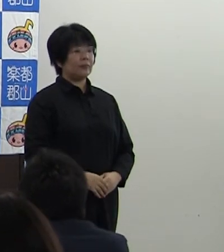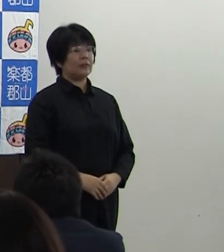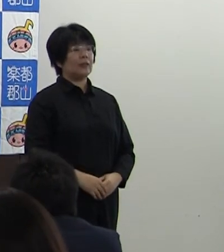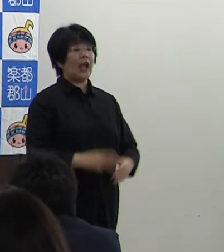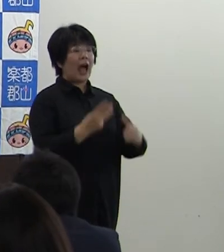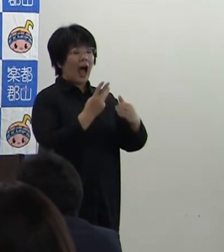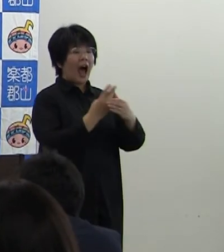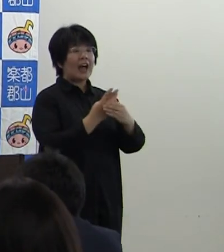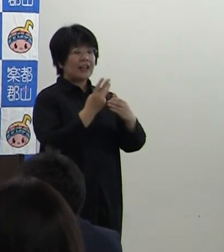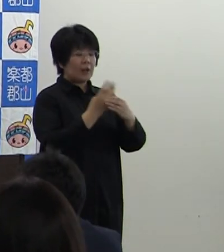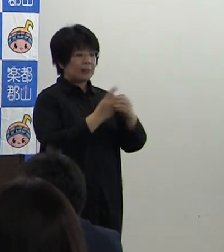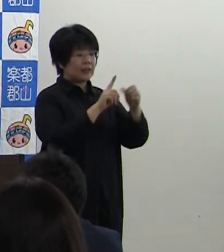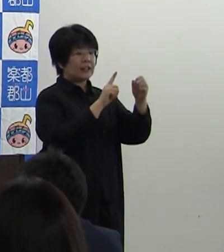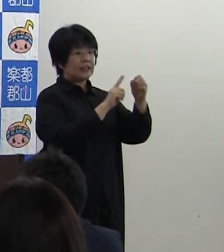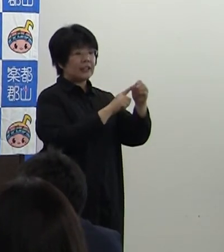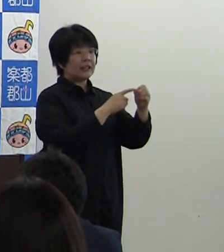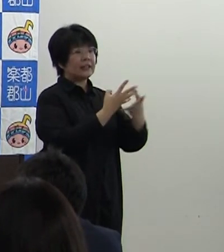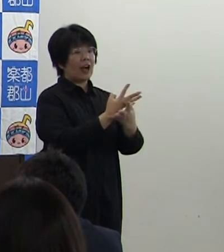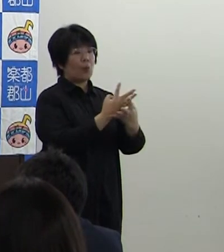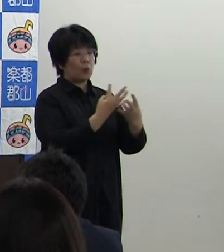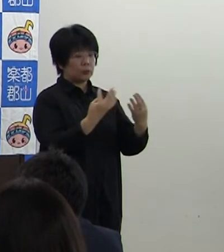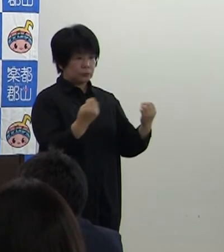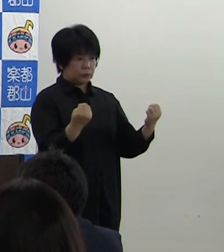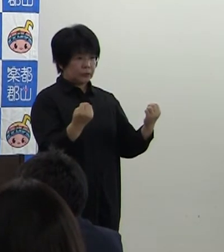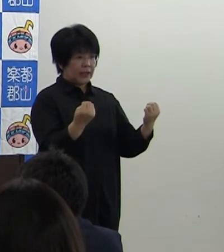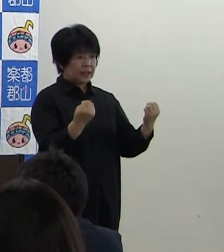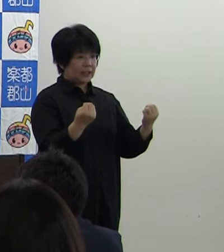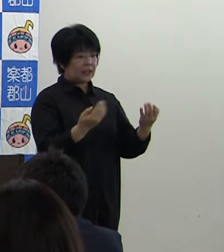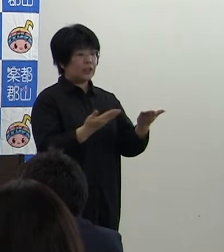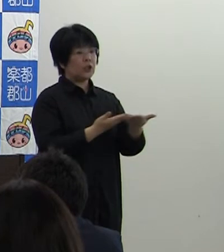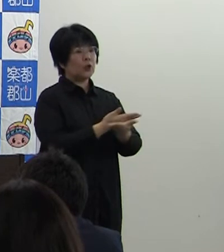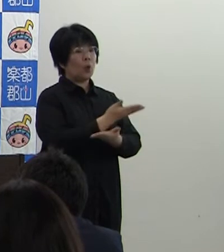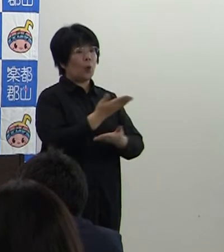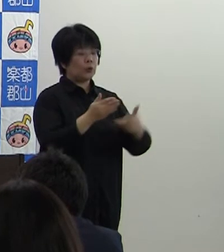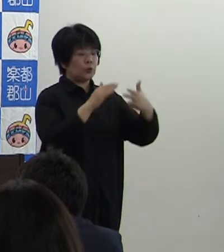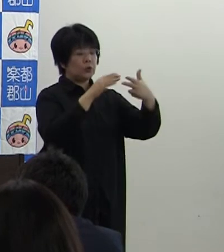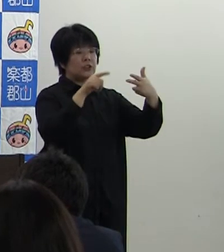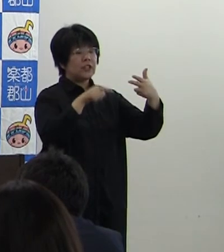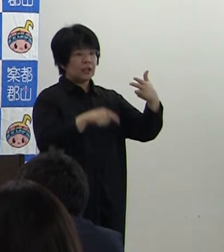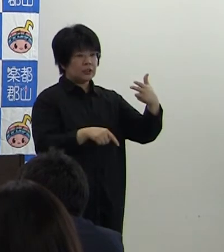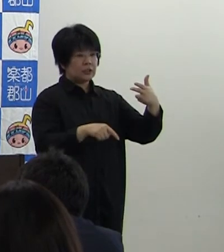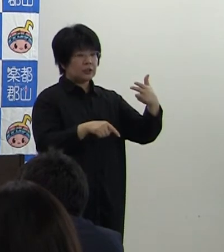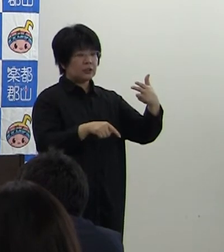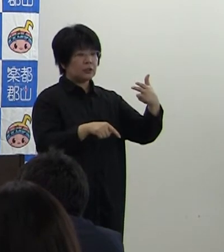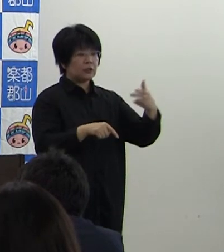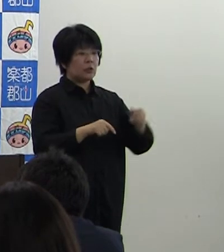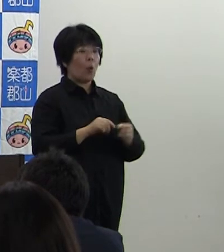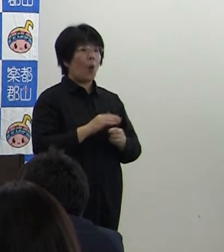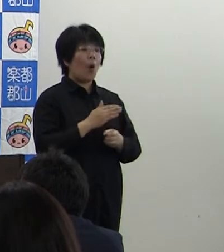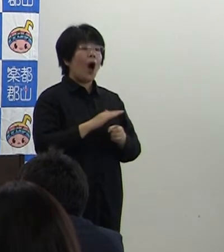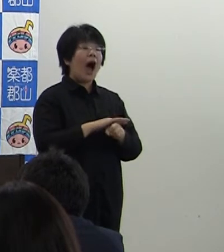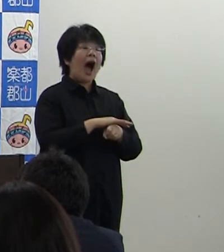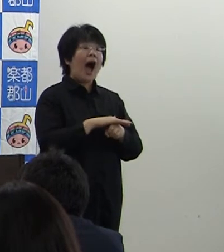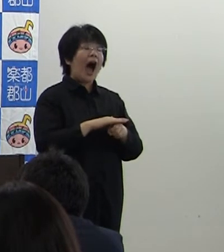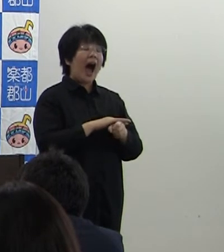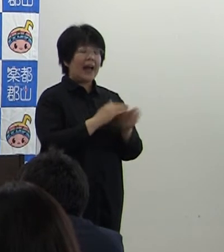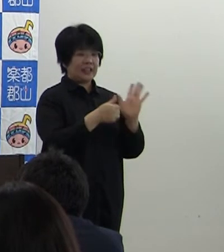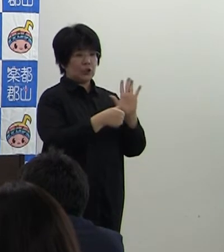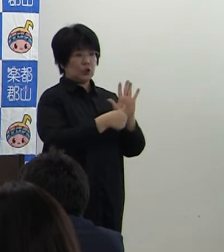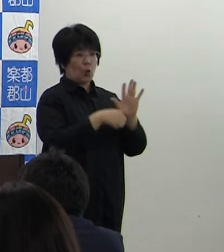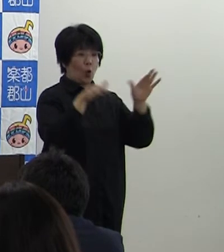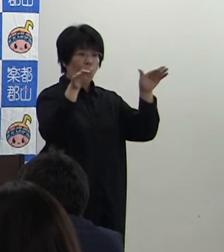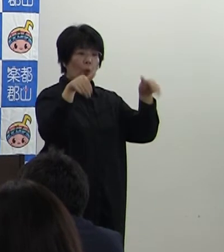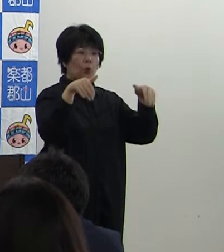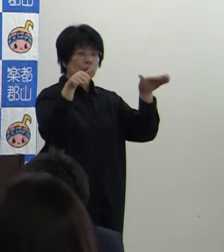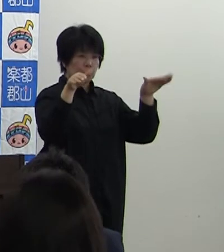流施設の件なんですけれども、こちらですね、もし可能であればなんですが、このホ